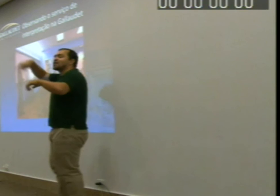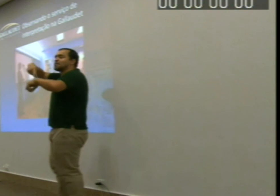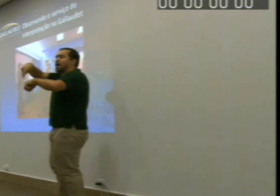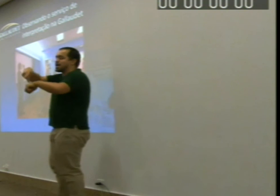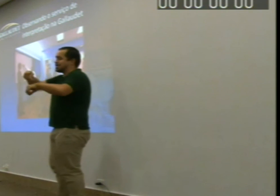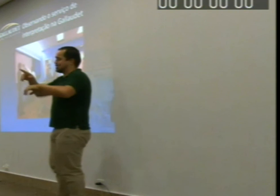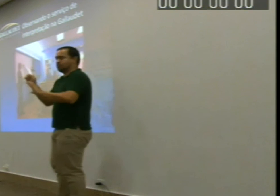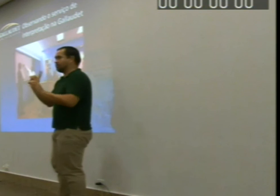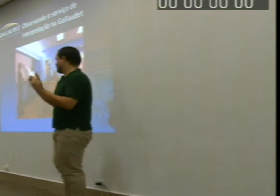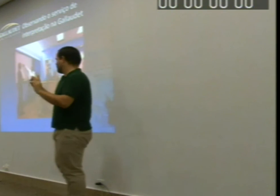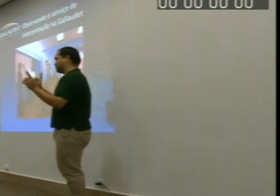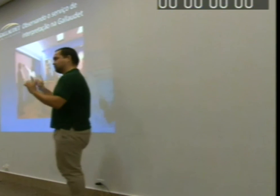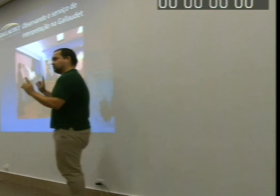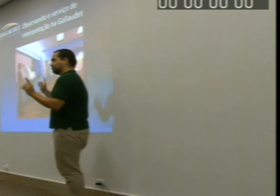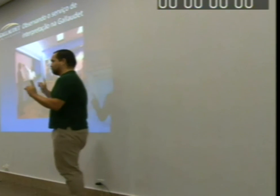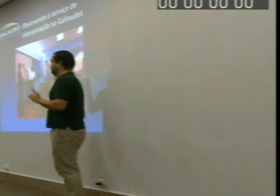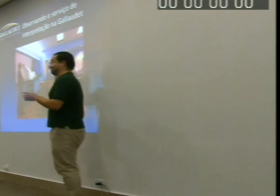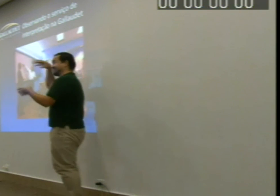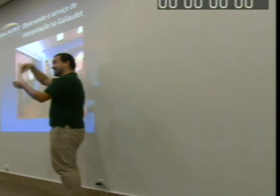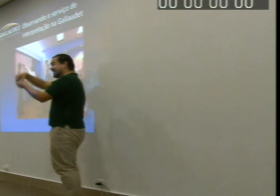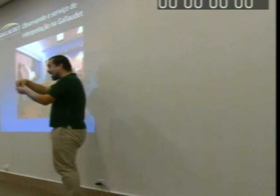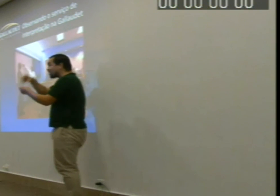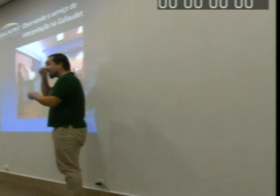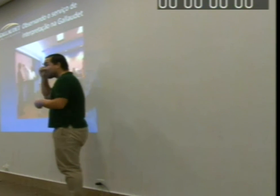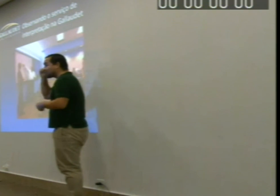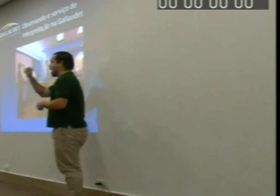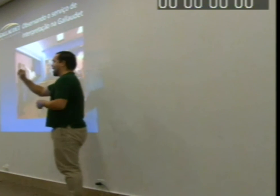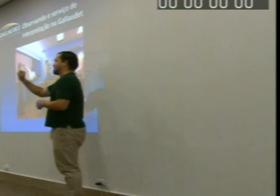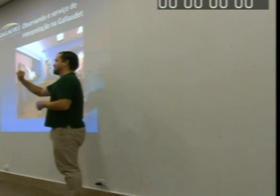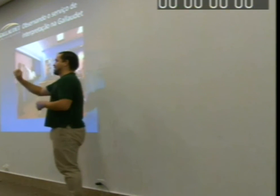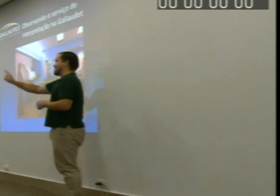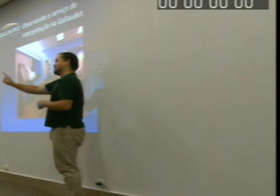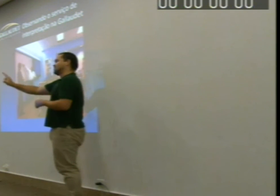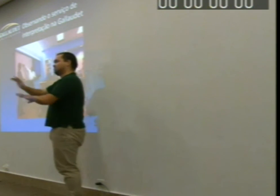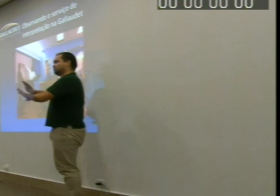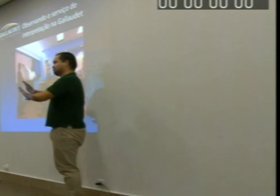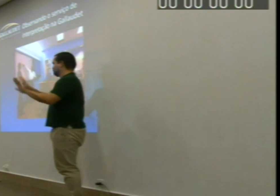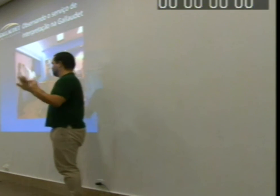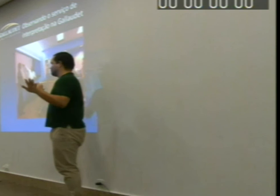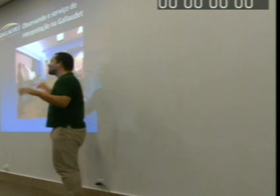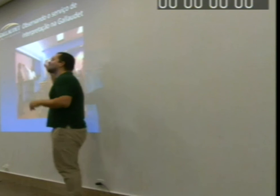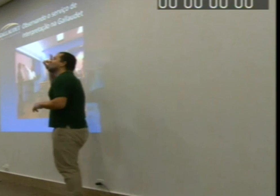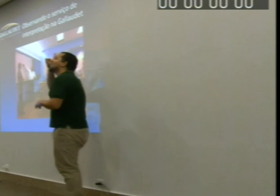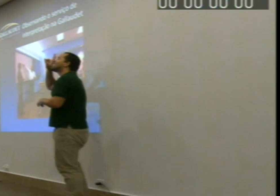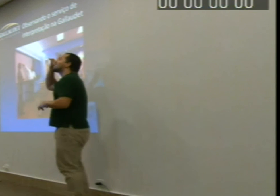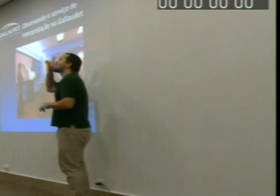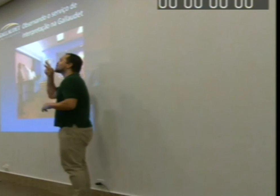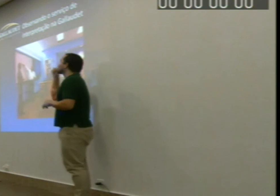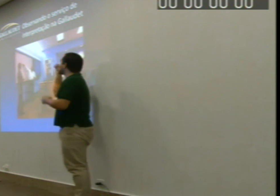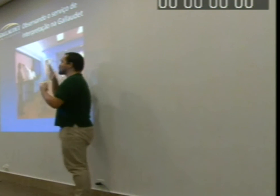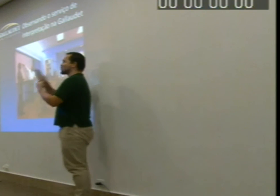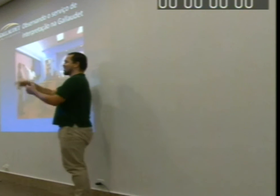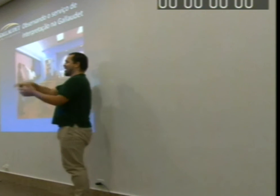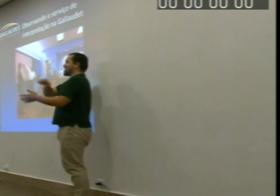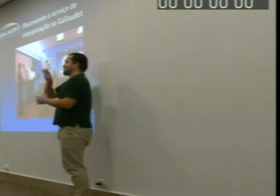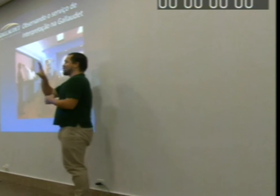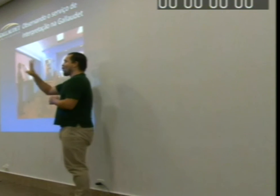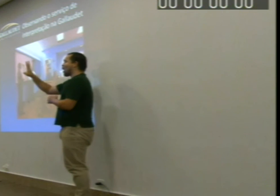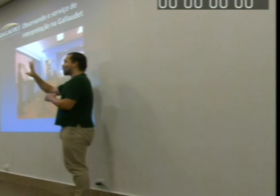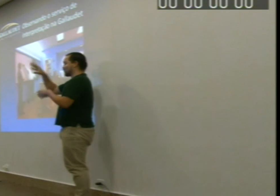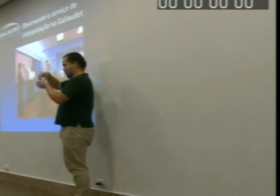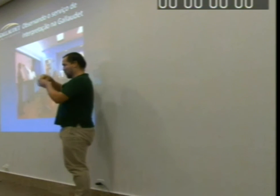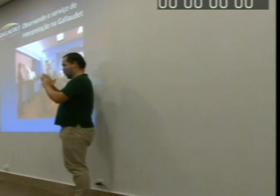sugestão porque tá usando em diferentes países não é dentro da galandia SL acabou lembra que eu